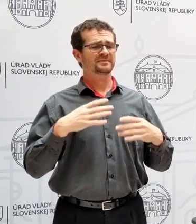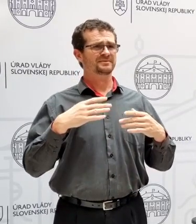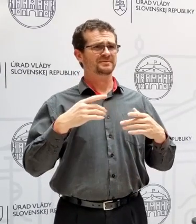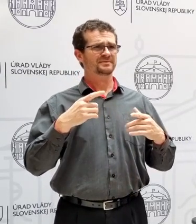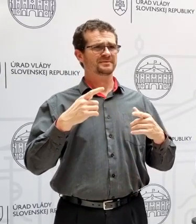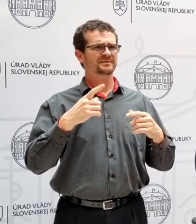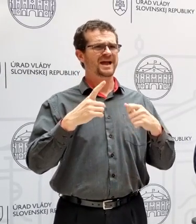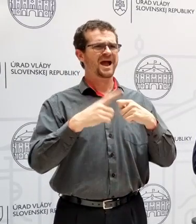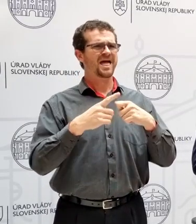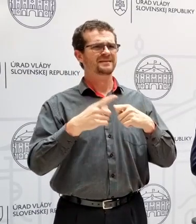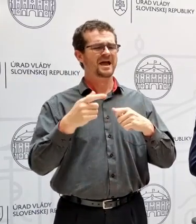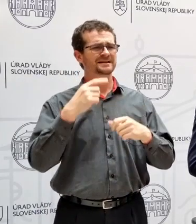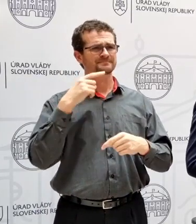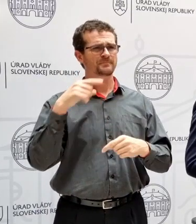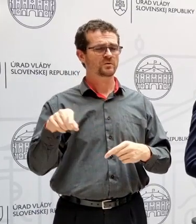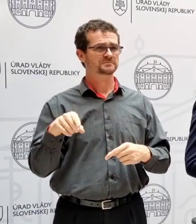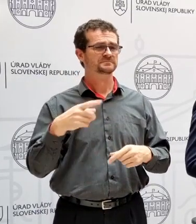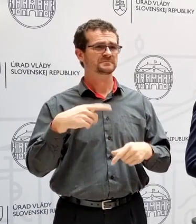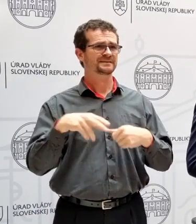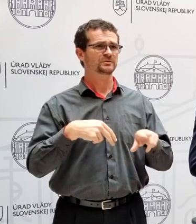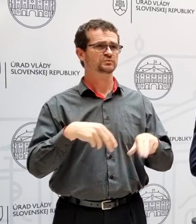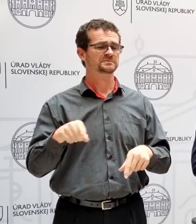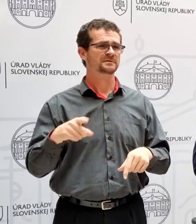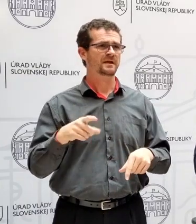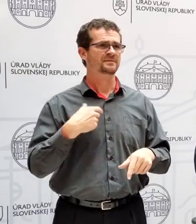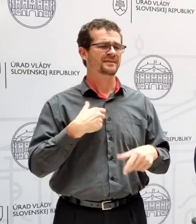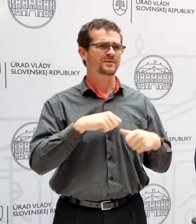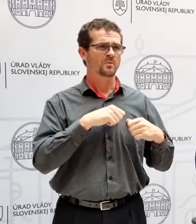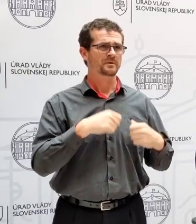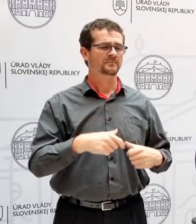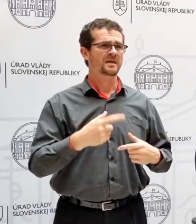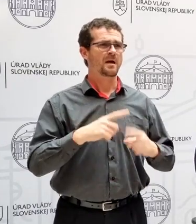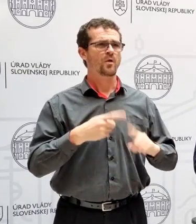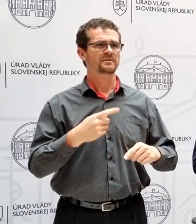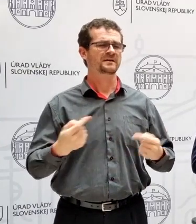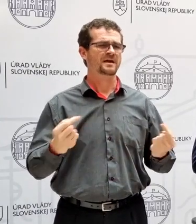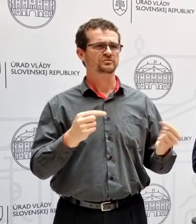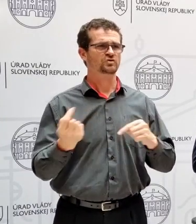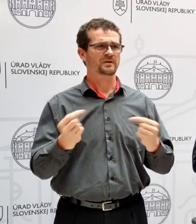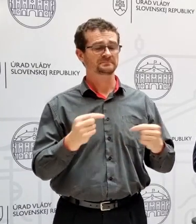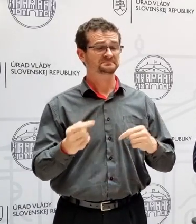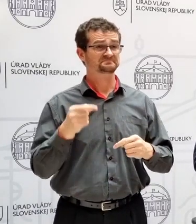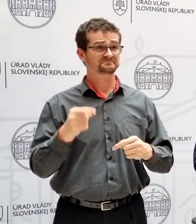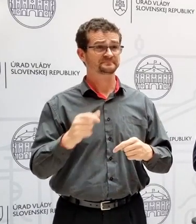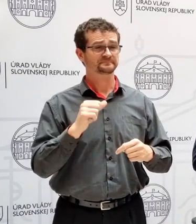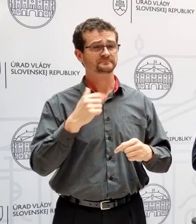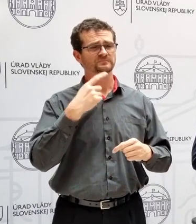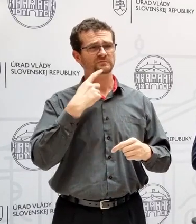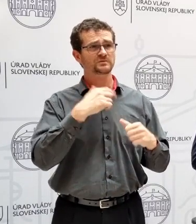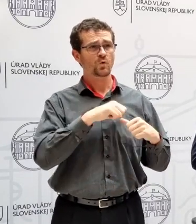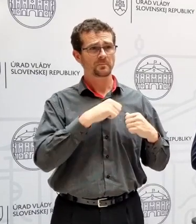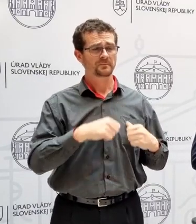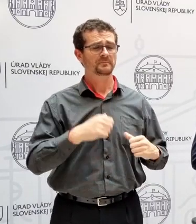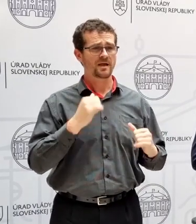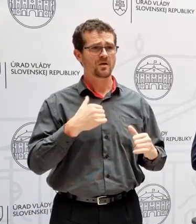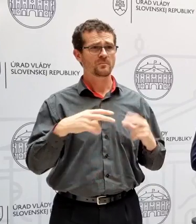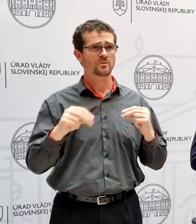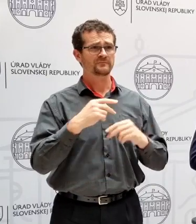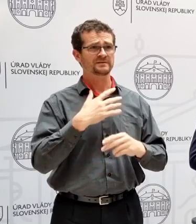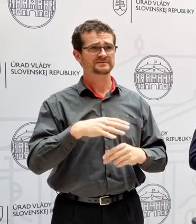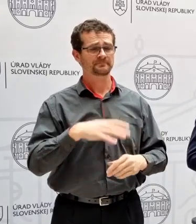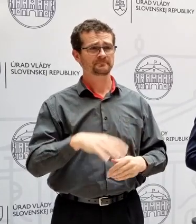sa volá zo ZMOSu, tak tá debata nie je úprimná, je to politikárčenie, ale s tým, kto to myslí úprimne, sme pripravení sa